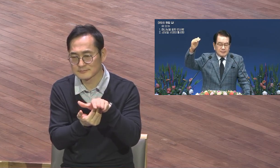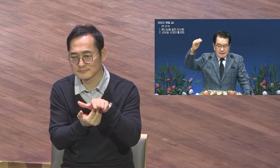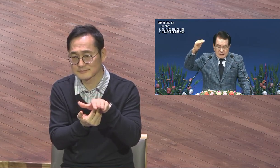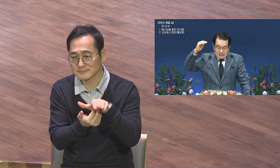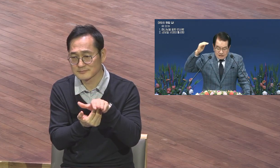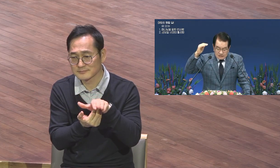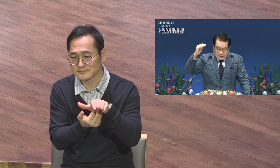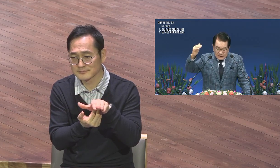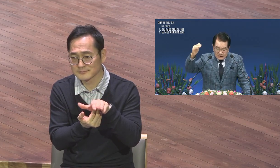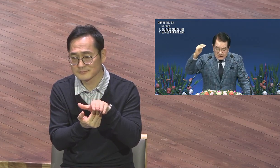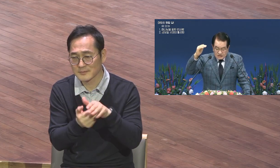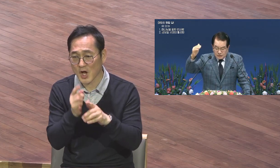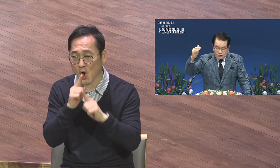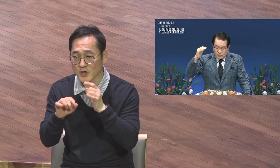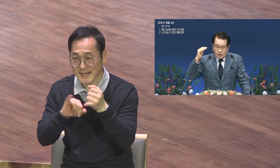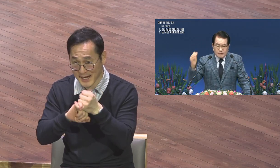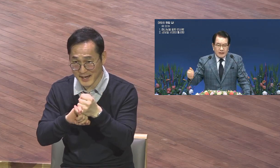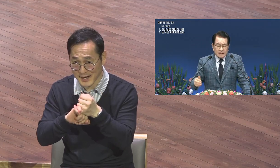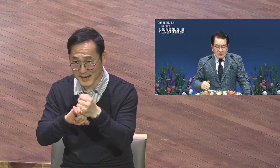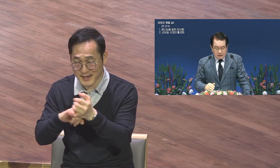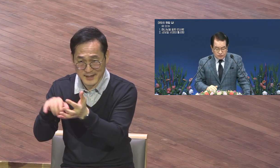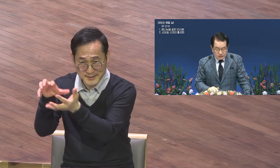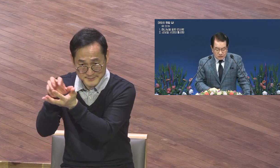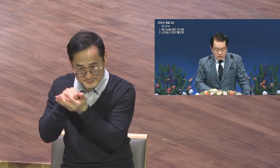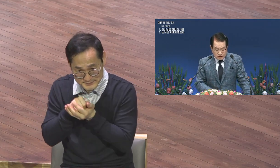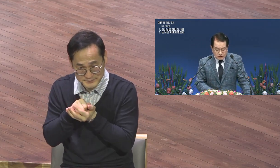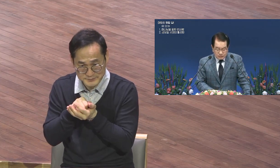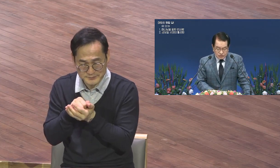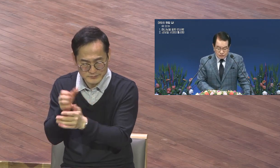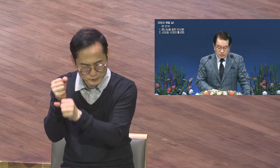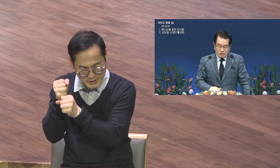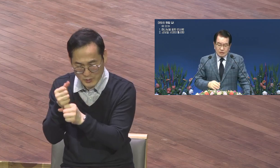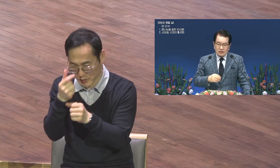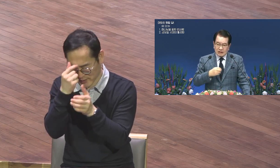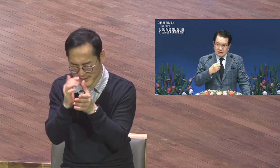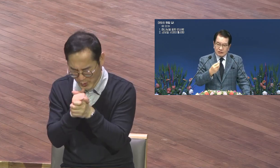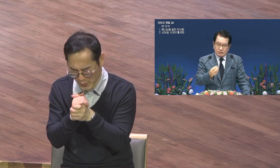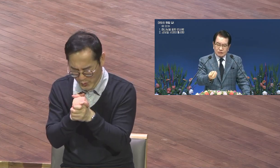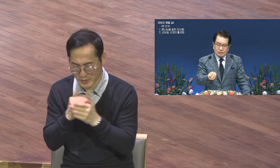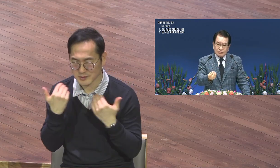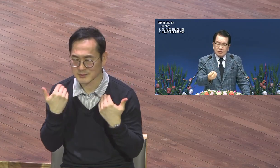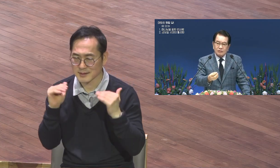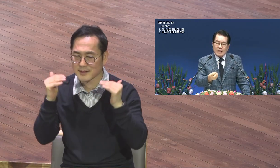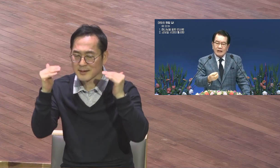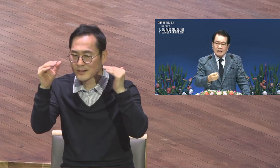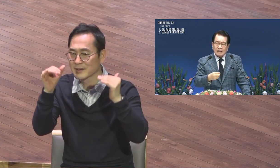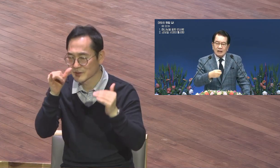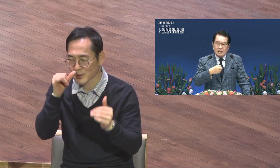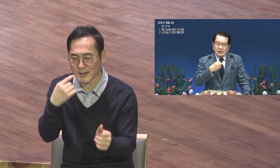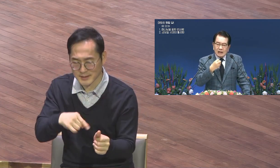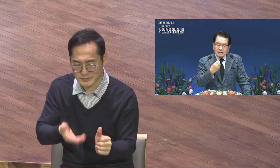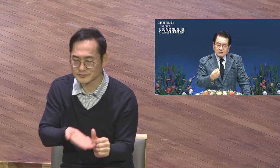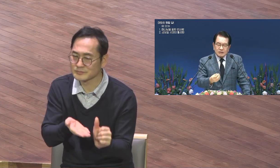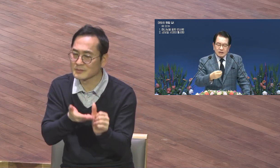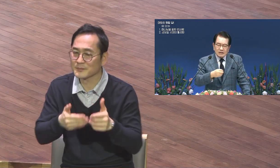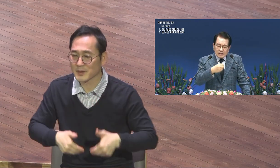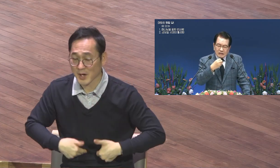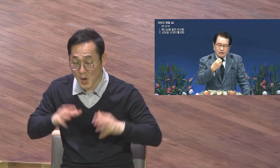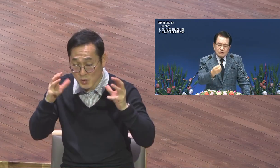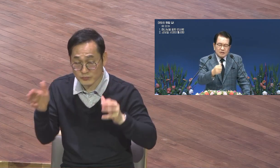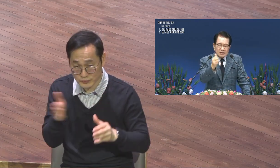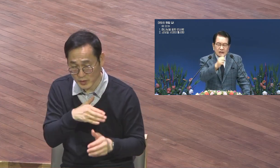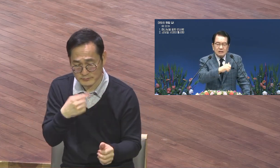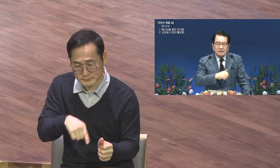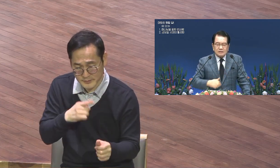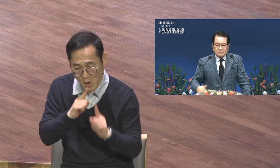서밋 언약을 심어주고 올바르게 언약 붙잡고 기도할 수 있도록 언약 기도할 수 있도록 그 아이가 어려서부터 언약